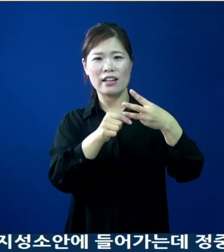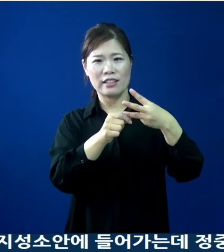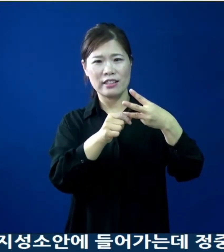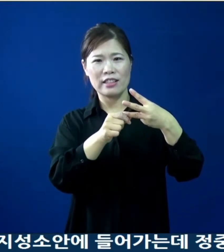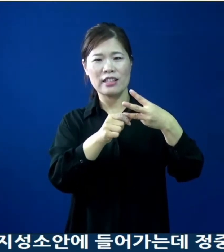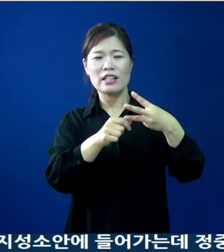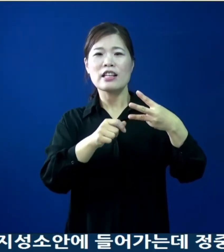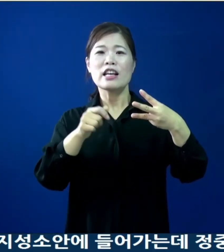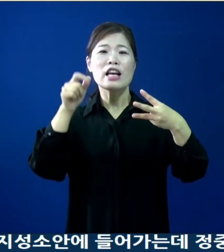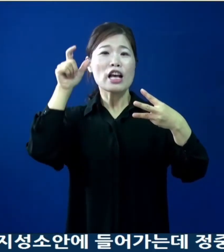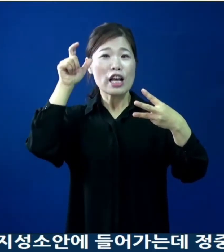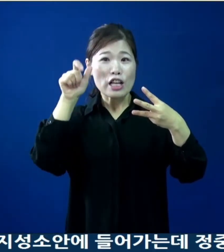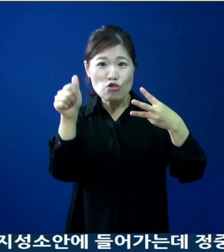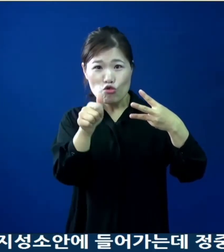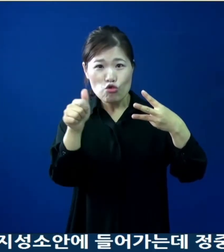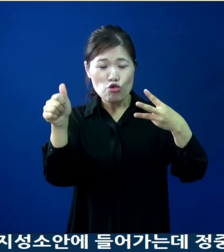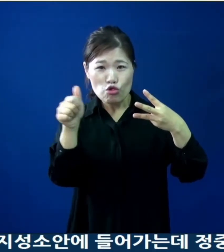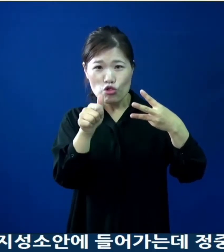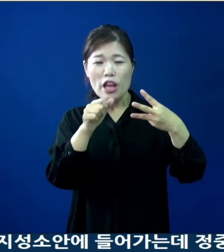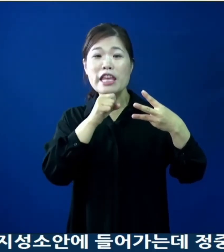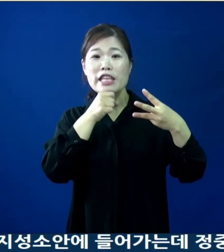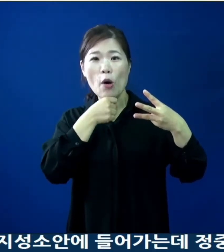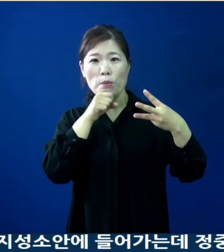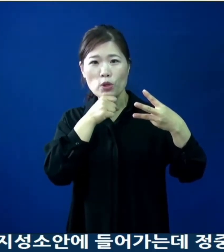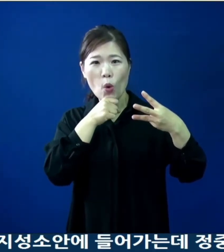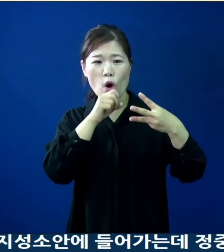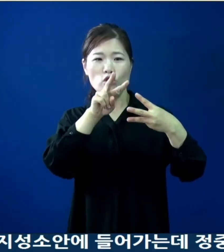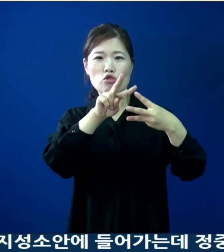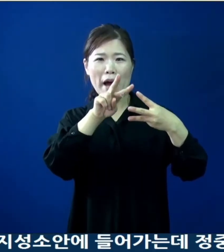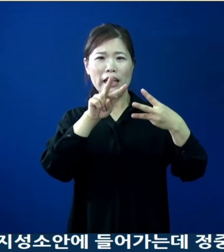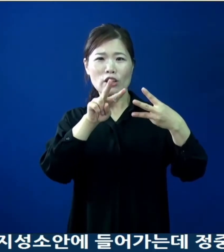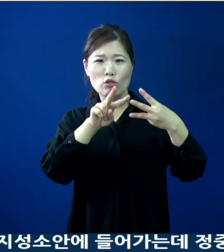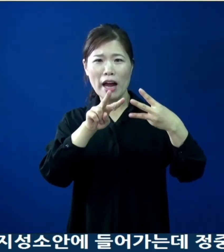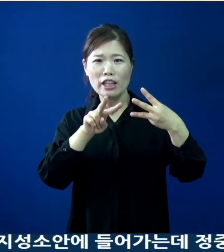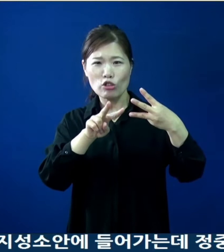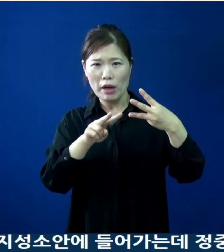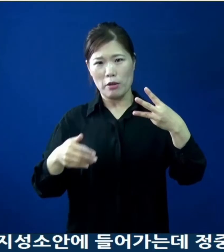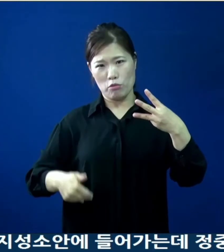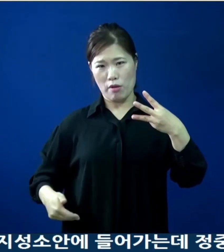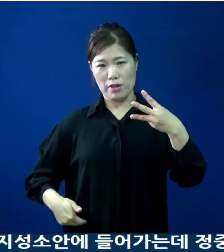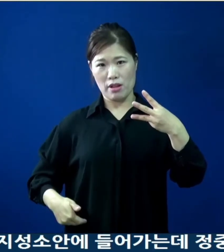2마리, 총 5마리의 제물이 필요했습니다. 극상품 제물들입니다.